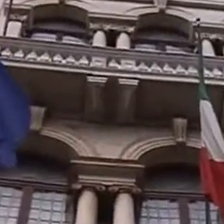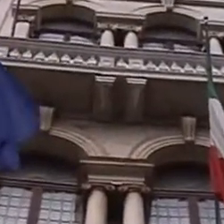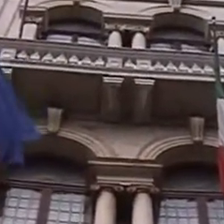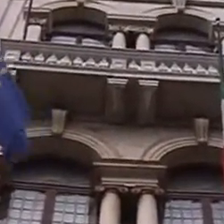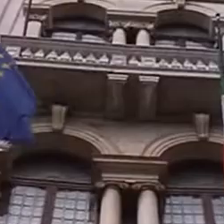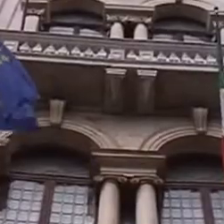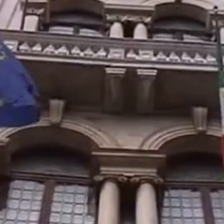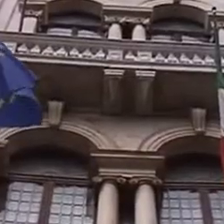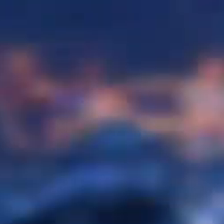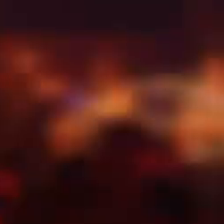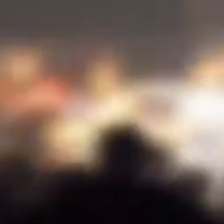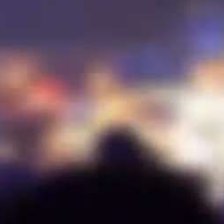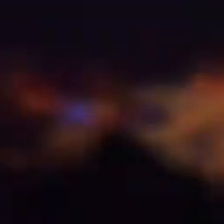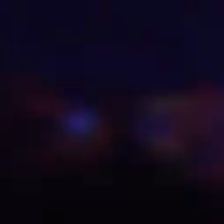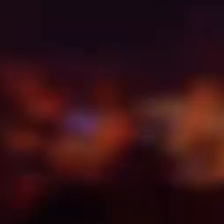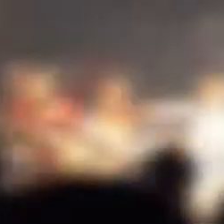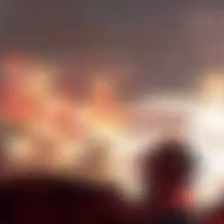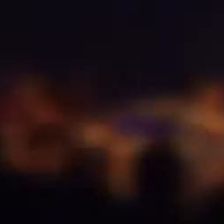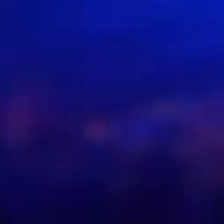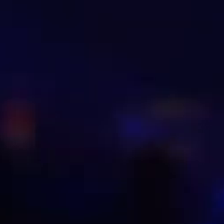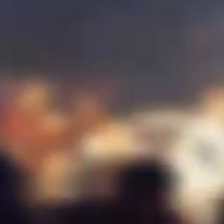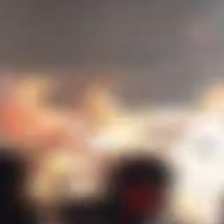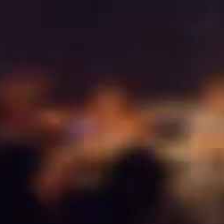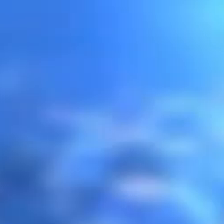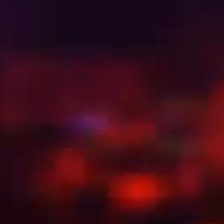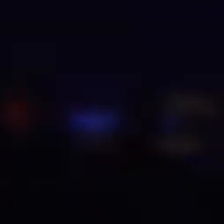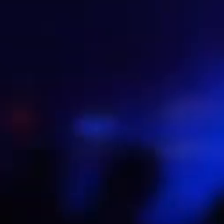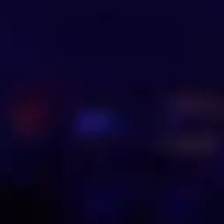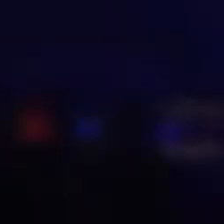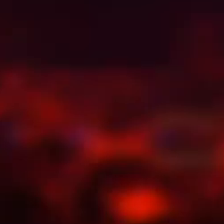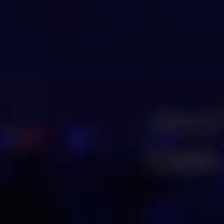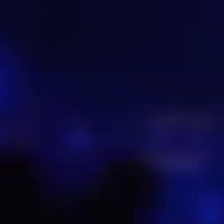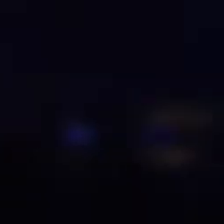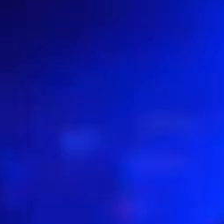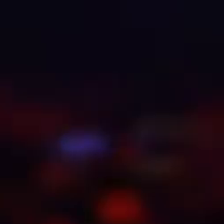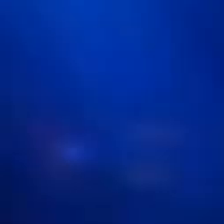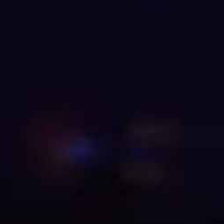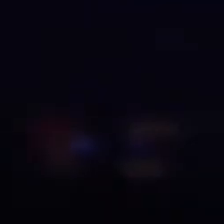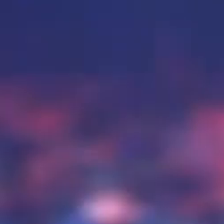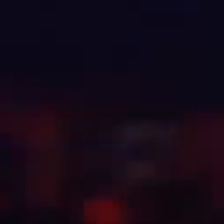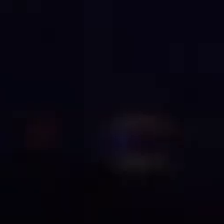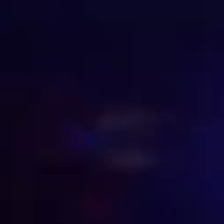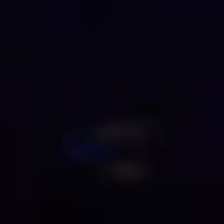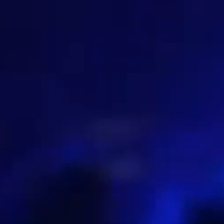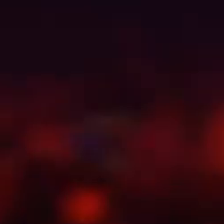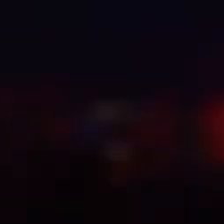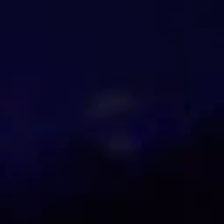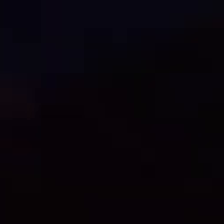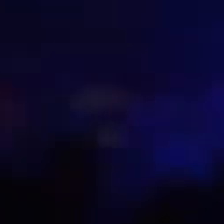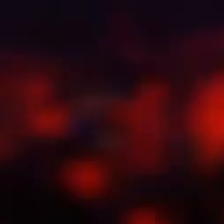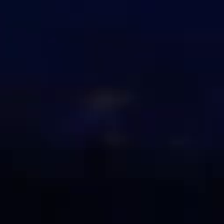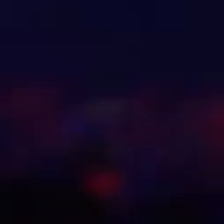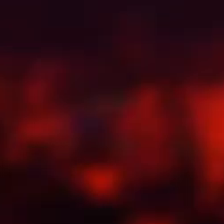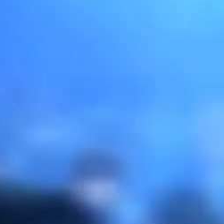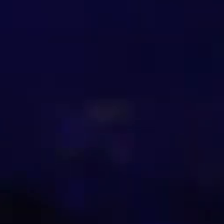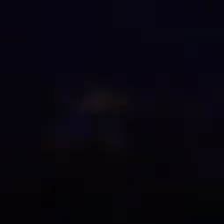che dovrebbe entrare in vigore dal 15 giugno, quando scadrà quello attuale. Resta infatti ancora in sospeso la riapertura del settore spettacoli, di cui i